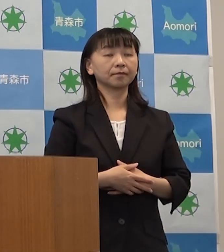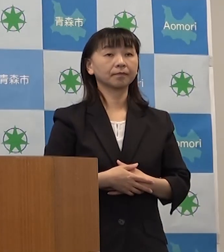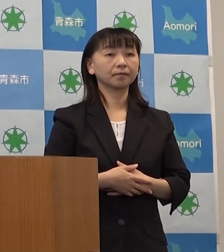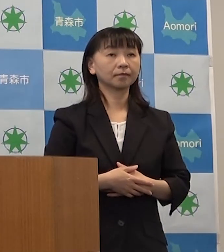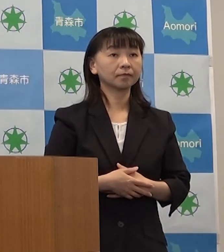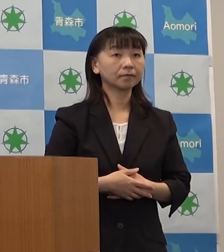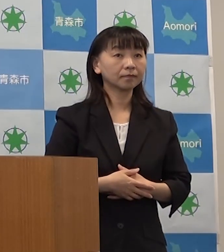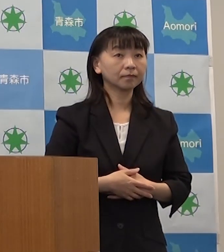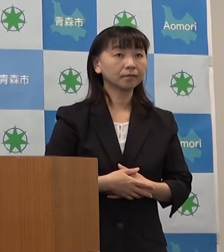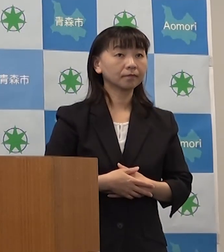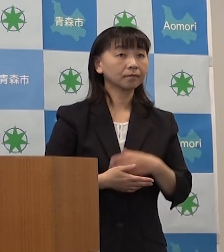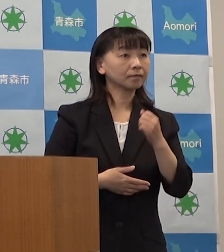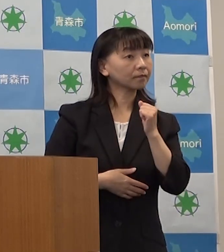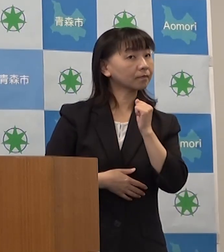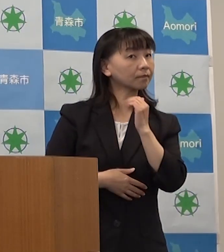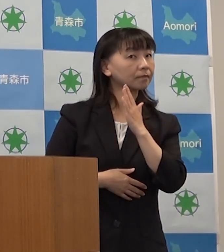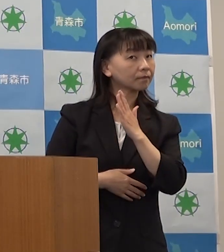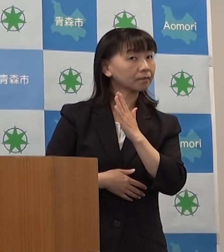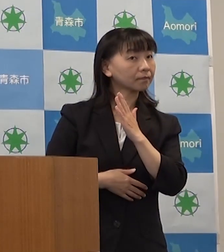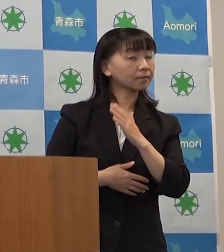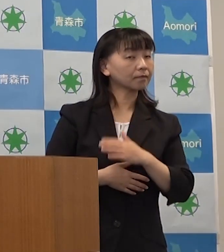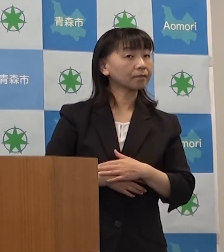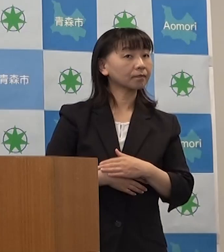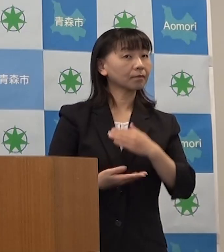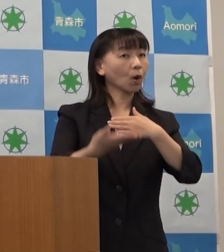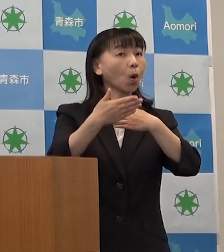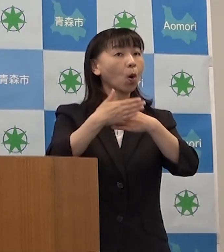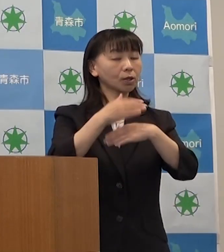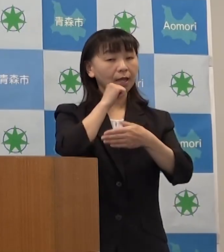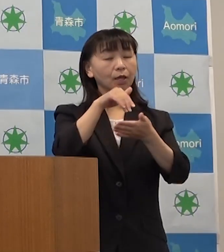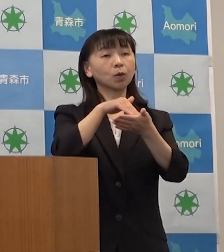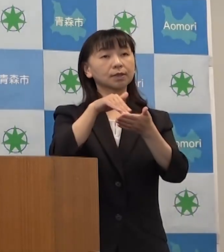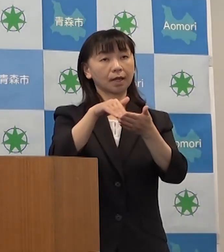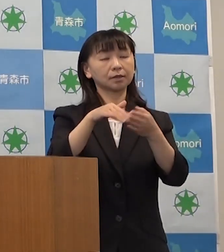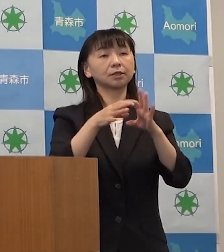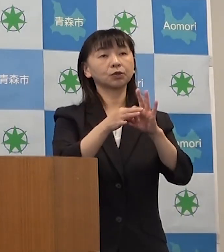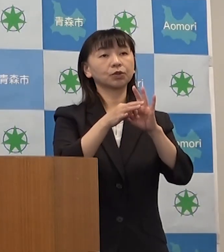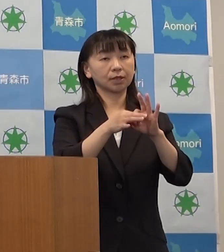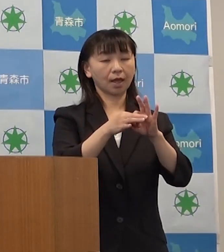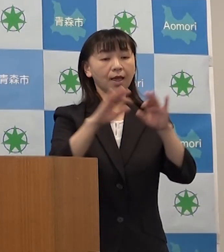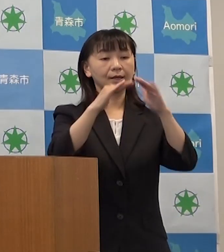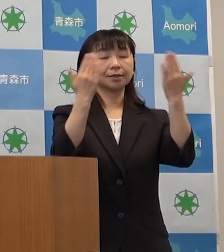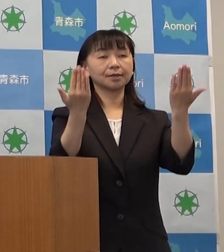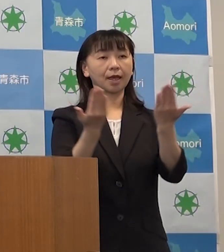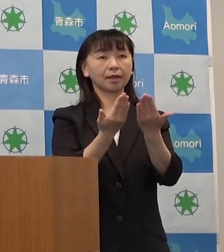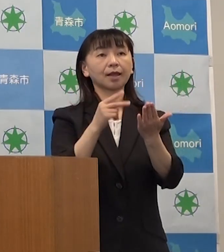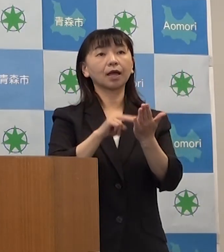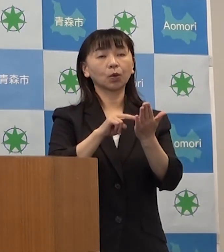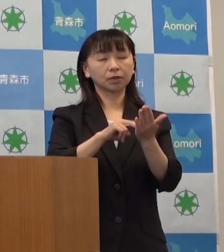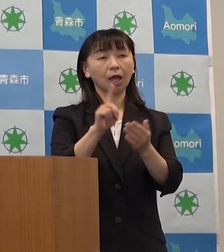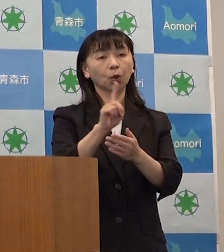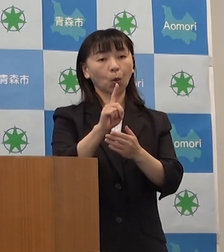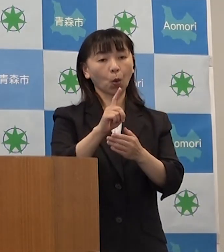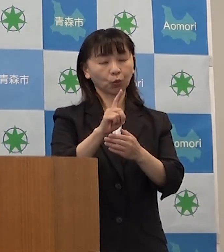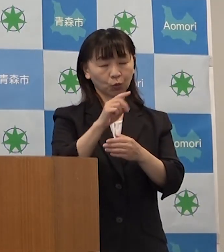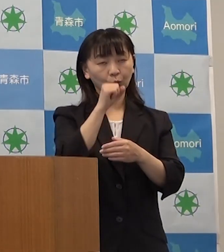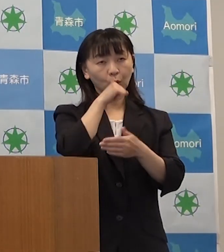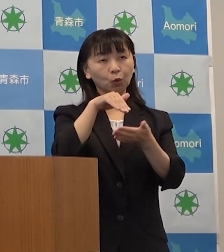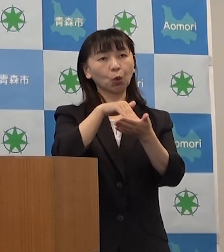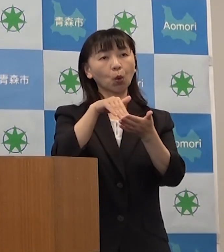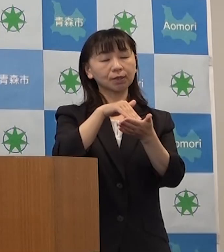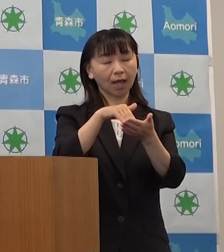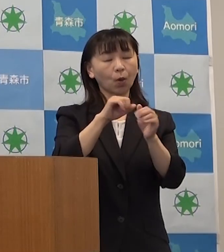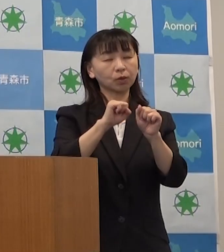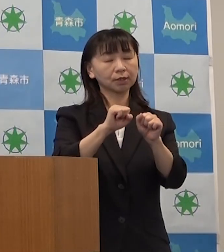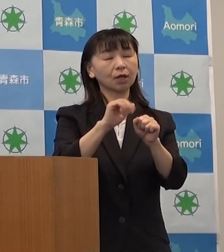NHK の角田です。よろしくお願いします。はいはい、補正予算なんですけれども、全体としてこうどのような予算になったと思